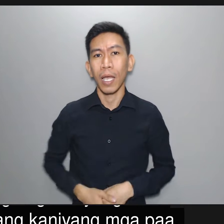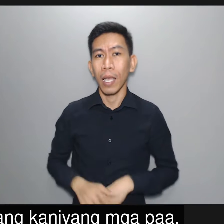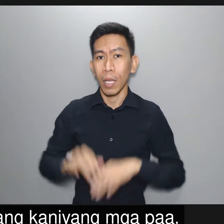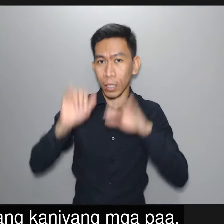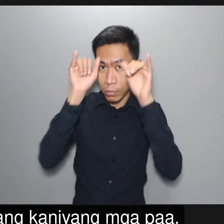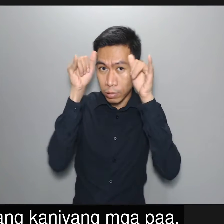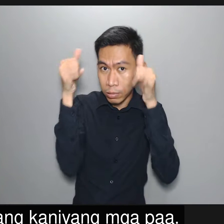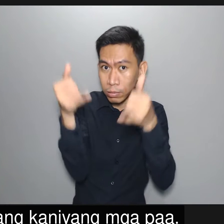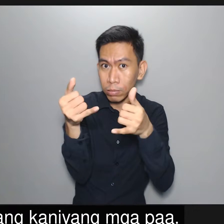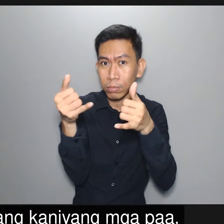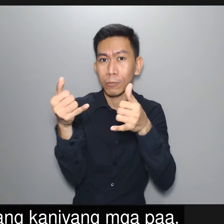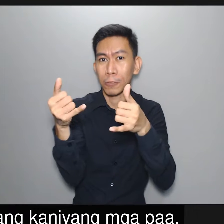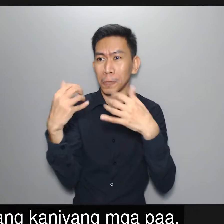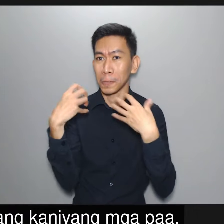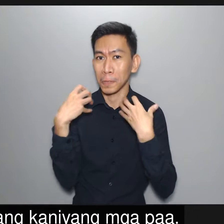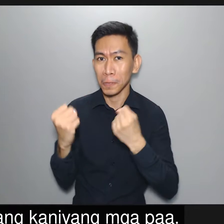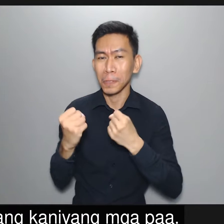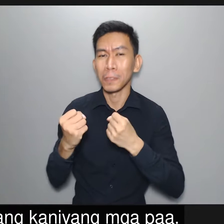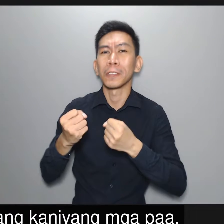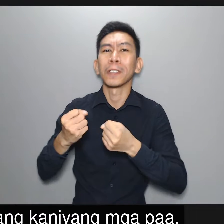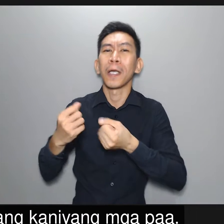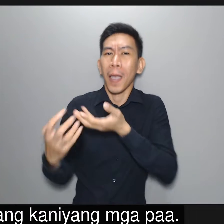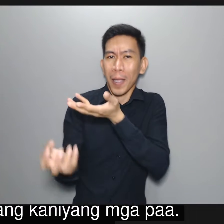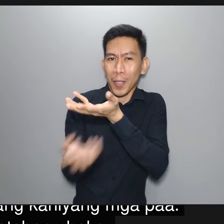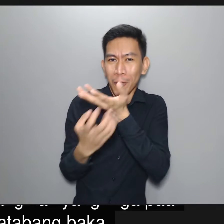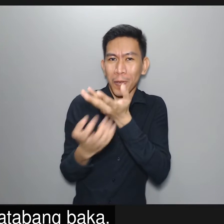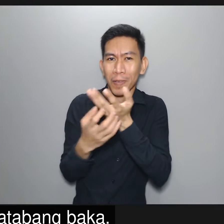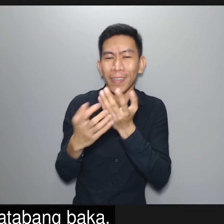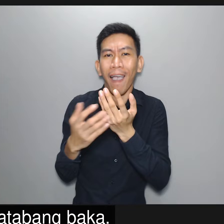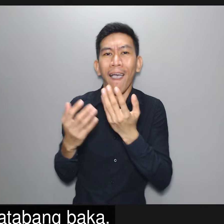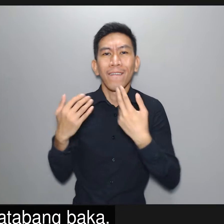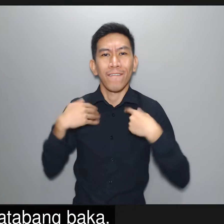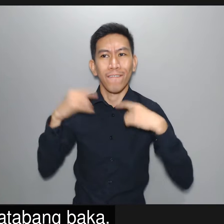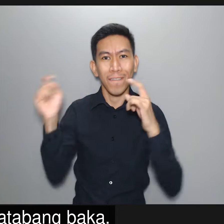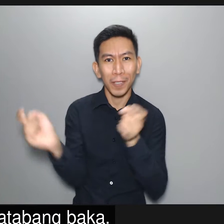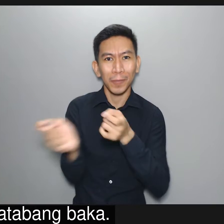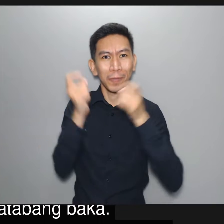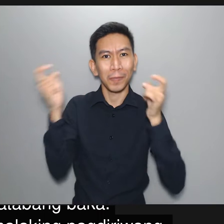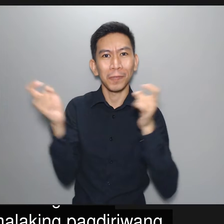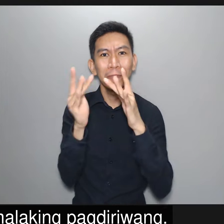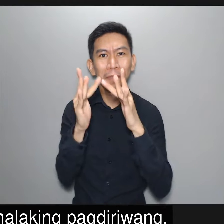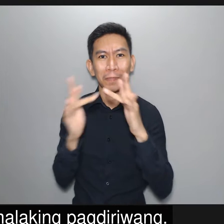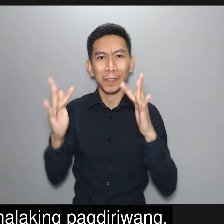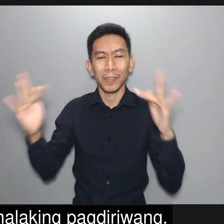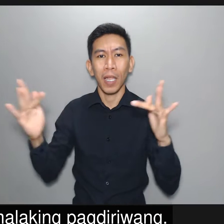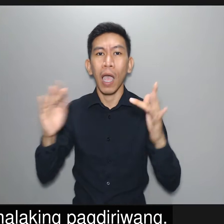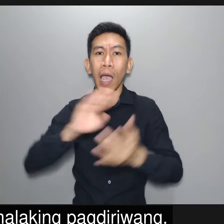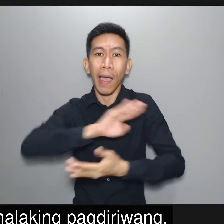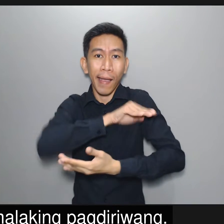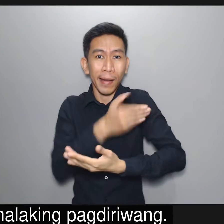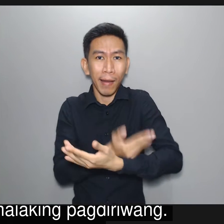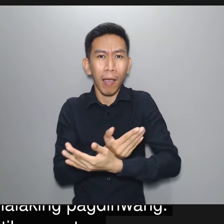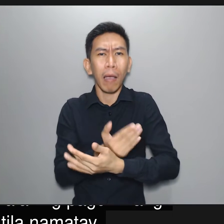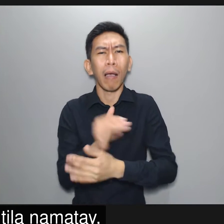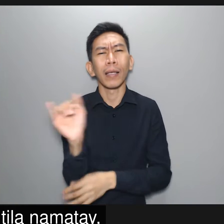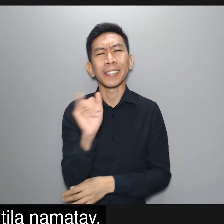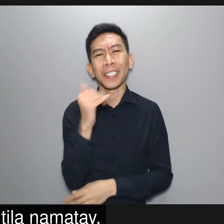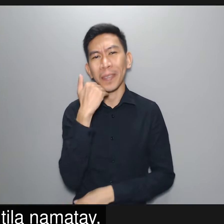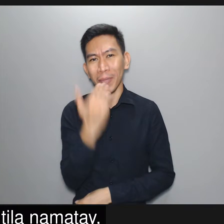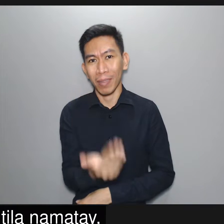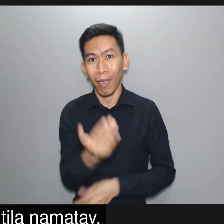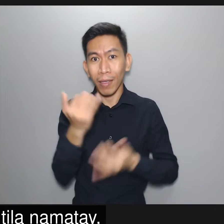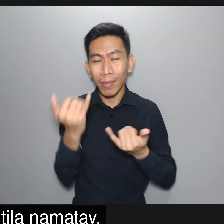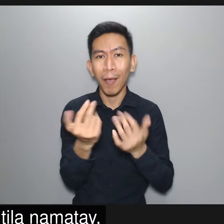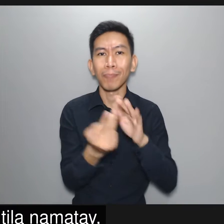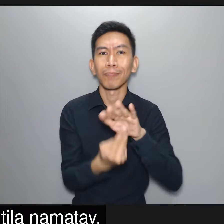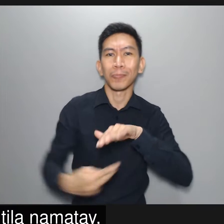baka, maghahanda tayo ng malaking pagdiriwang. Ang anak ko'y tila namatay ay ngayon nabuhay muli. Siya